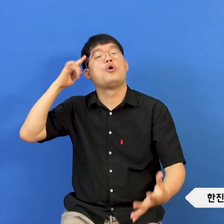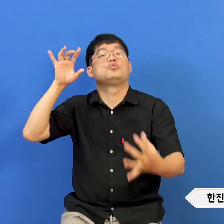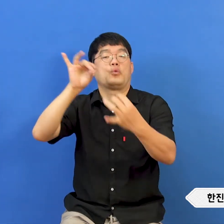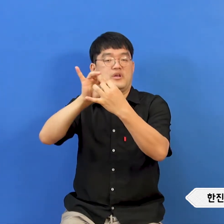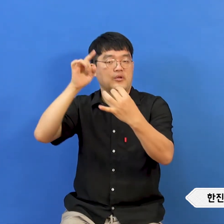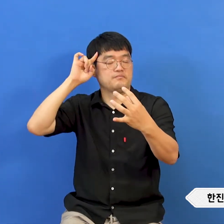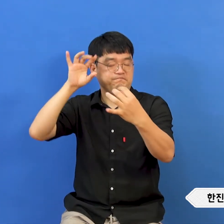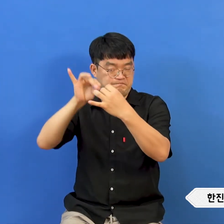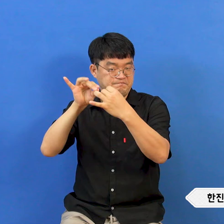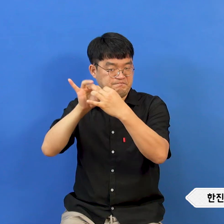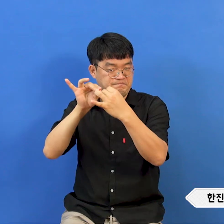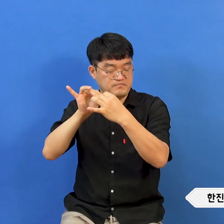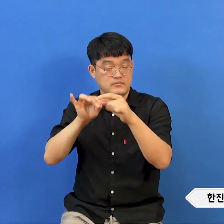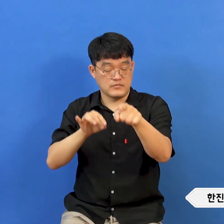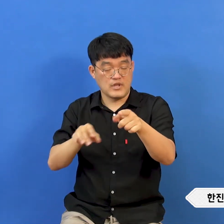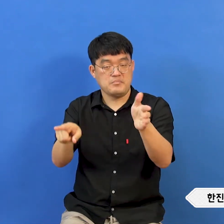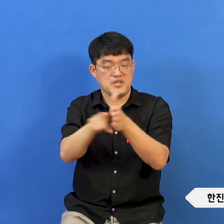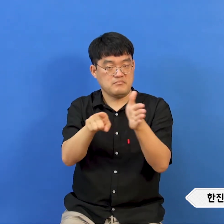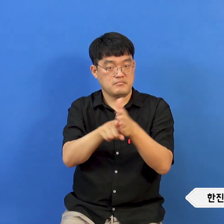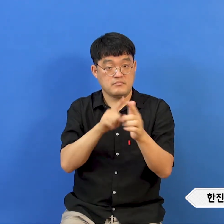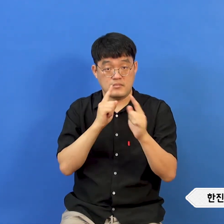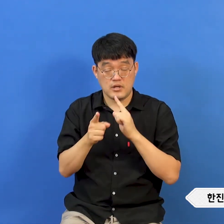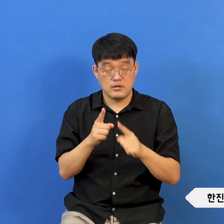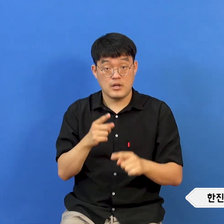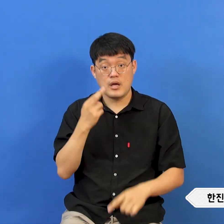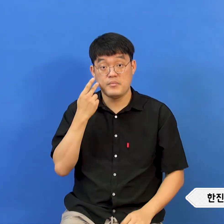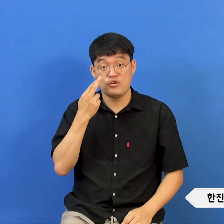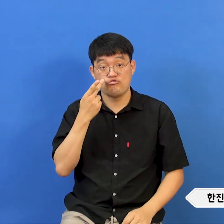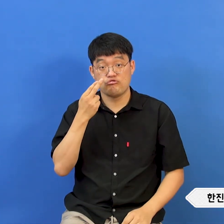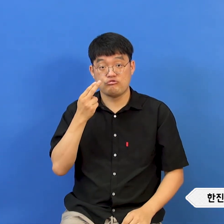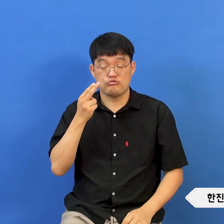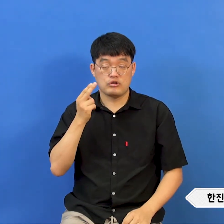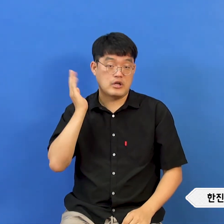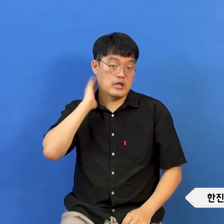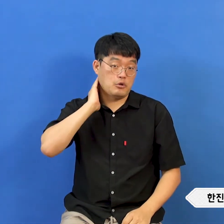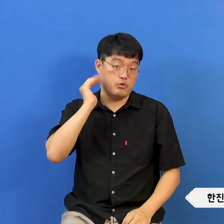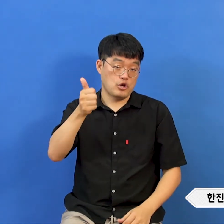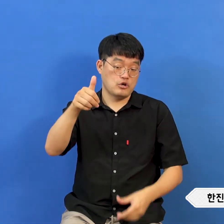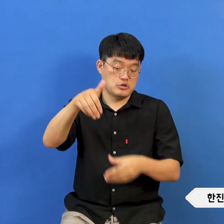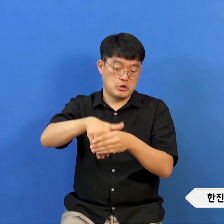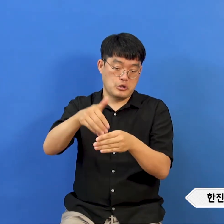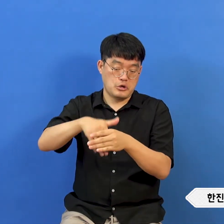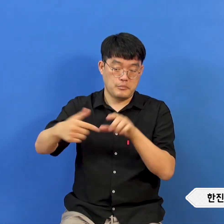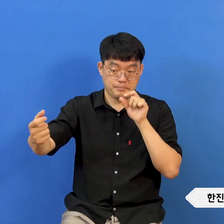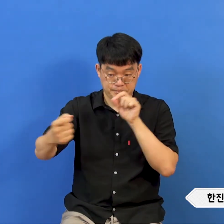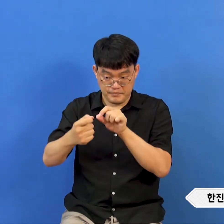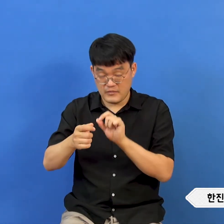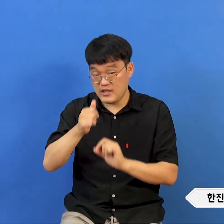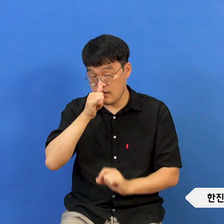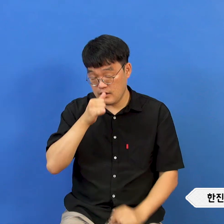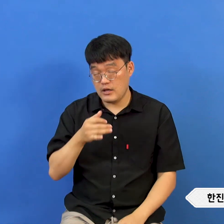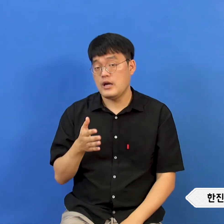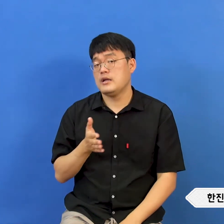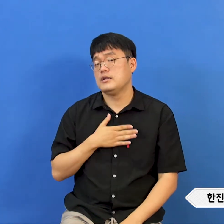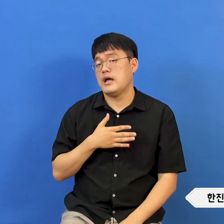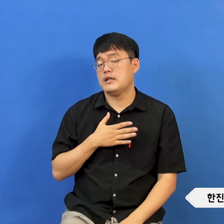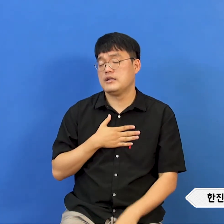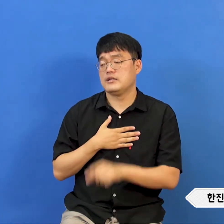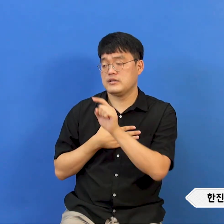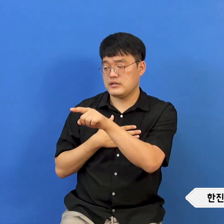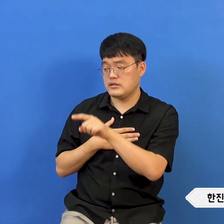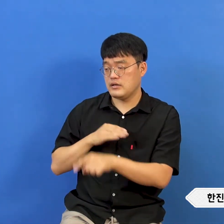있습니다. 미국 대선이 다가오고 있는데 나는 바이든이 트럼프보다